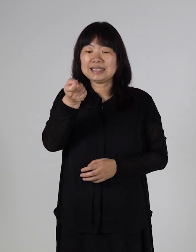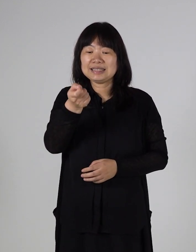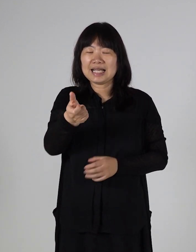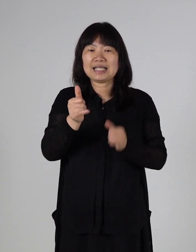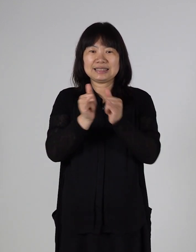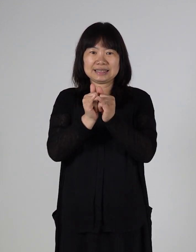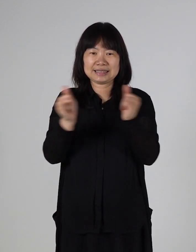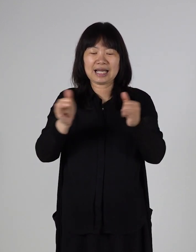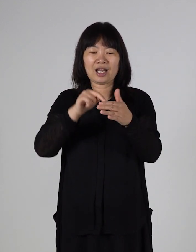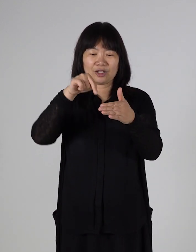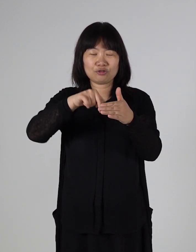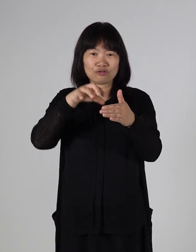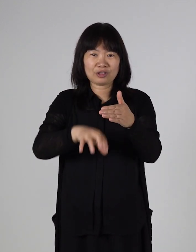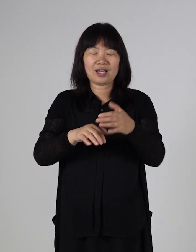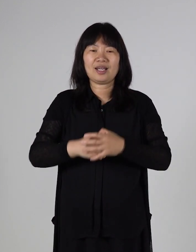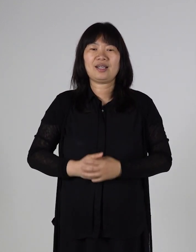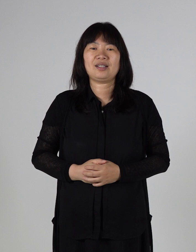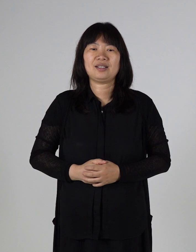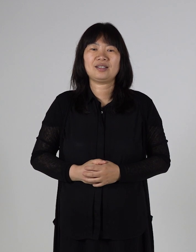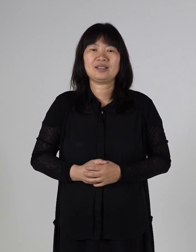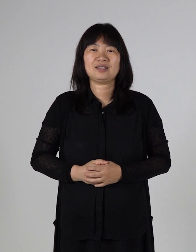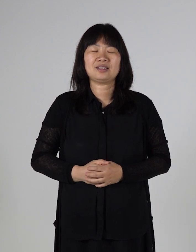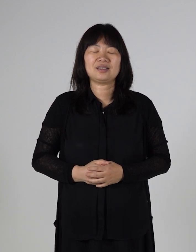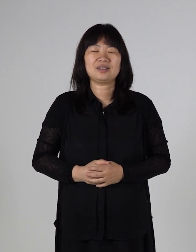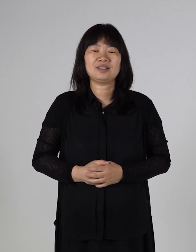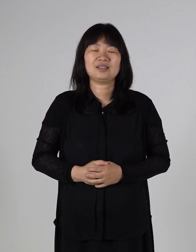자 중에, 자, 앞을 보실까요?